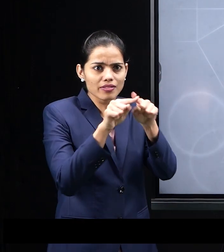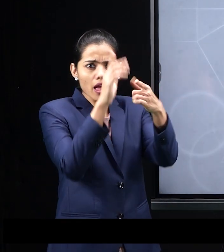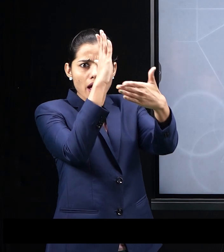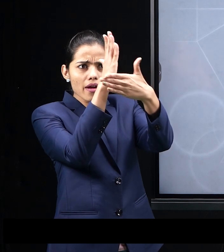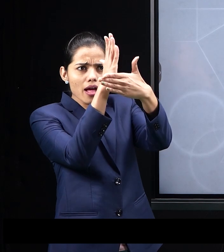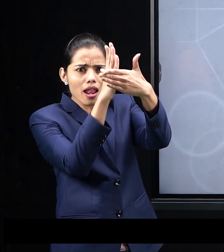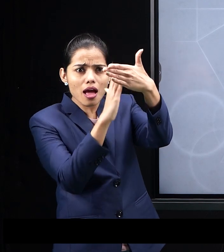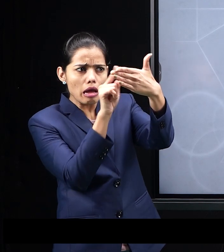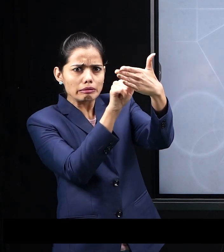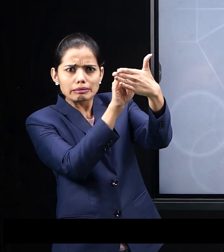संचाचा सममित फरक